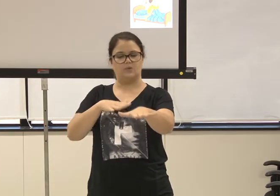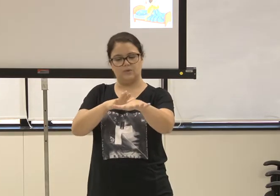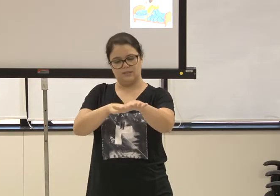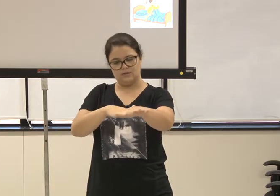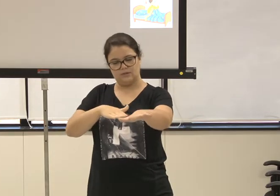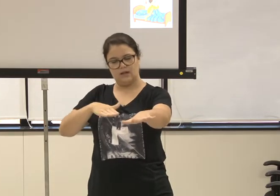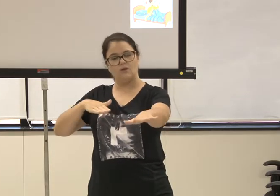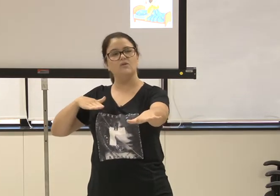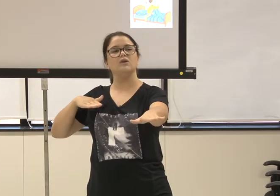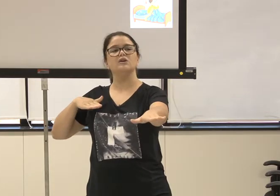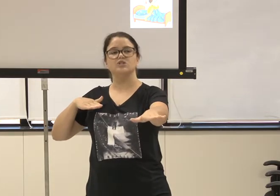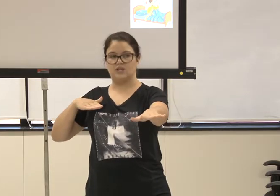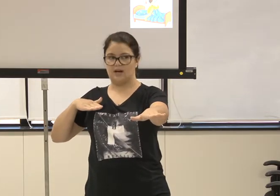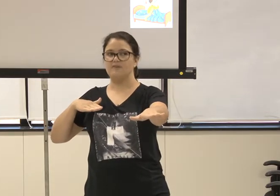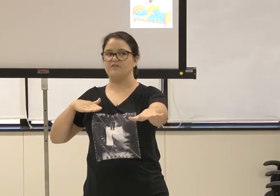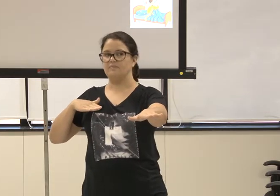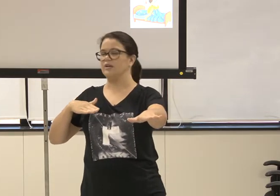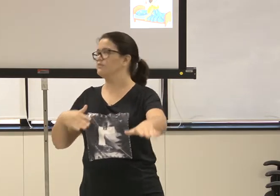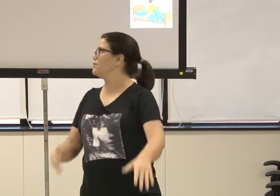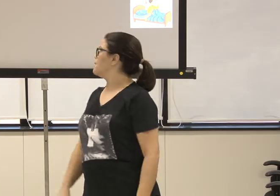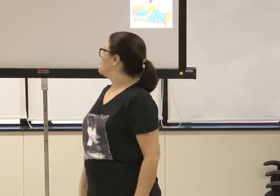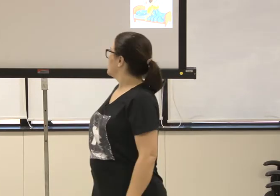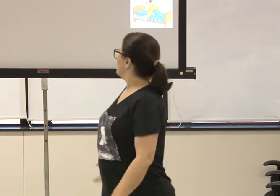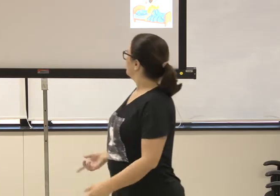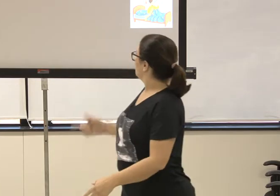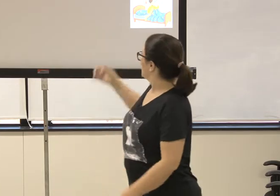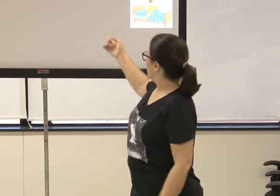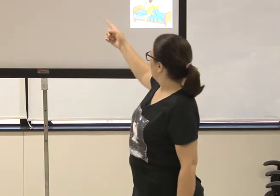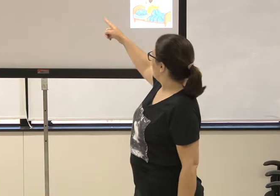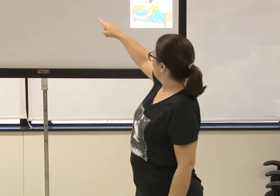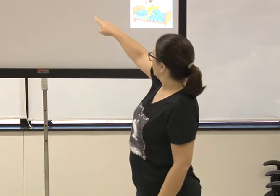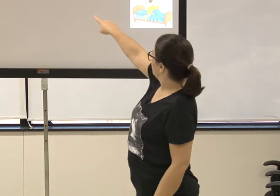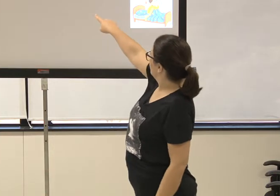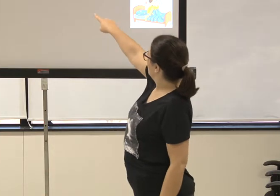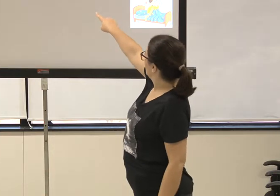isso é o sinal de engarrafamento. Porque a palma da mão, ó, ela